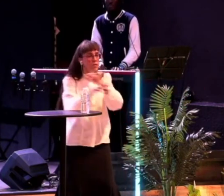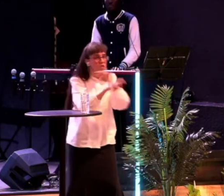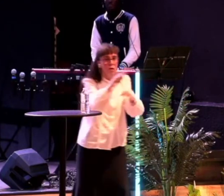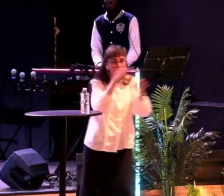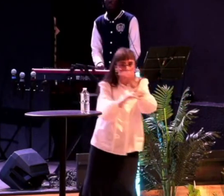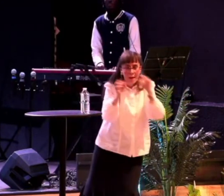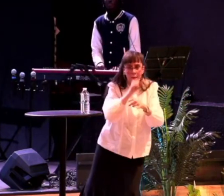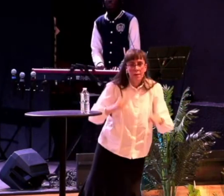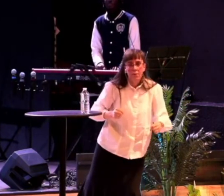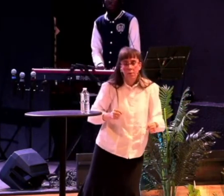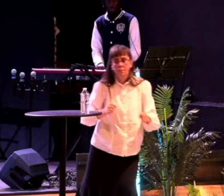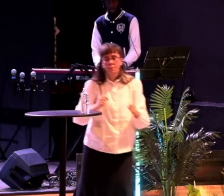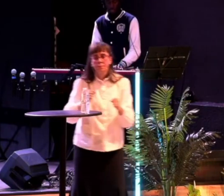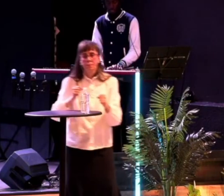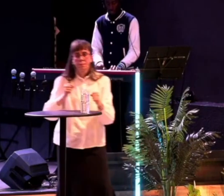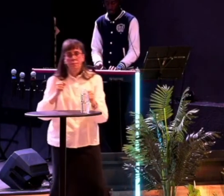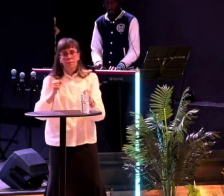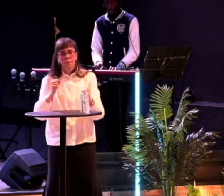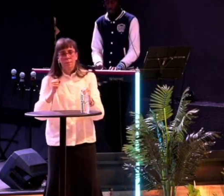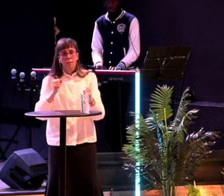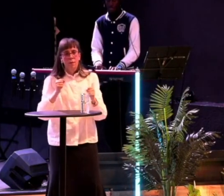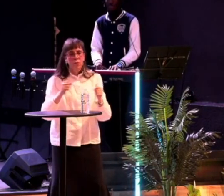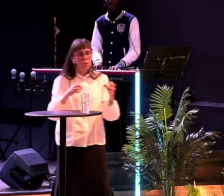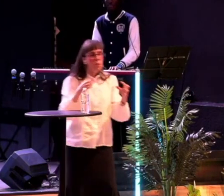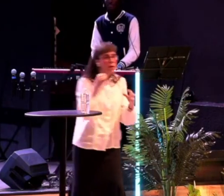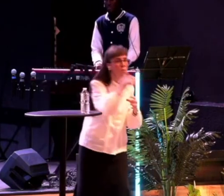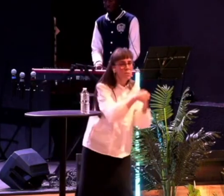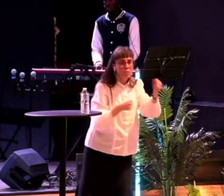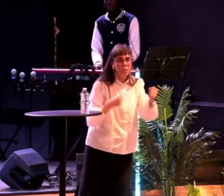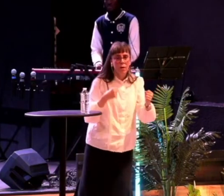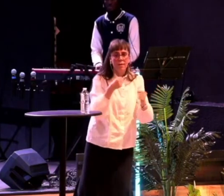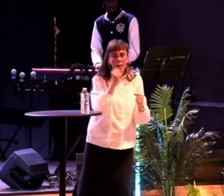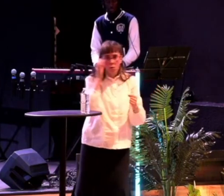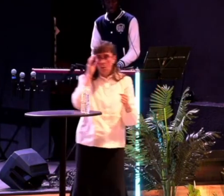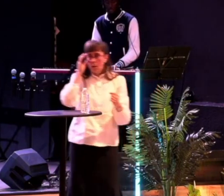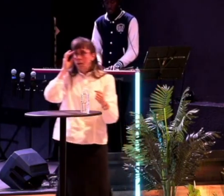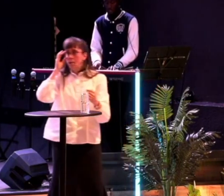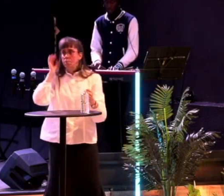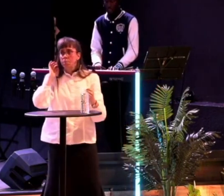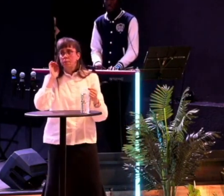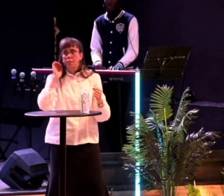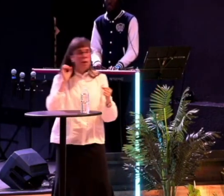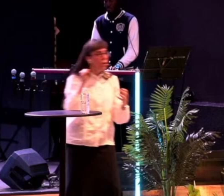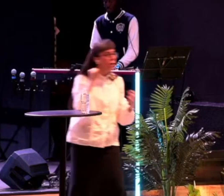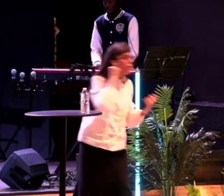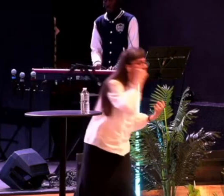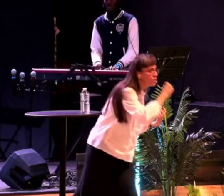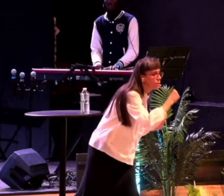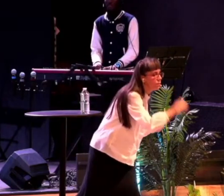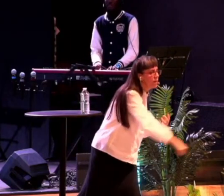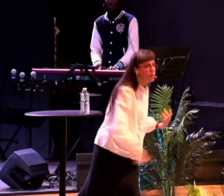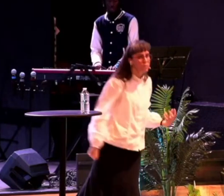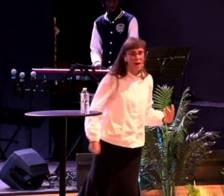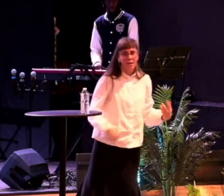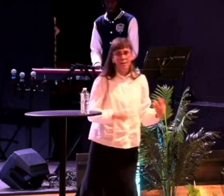It will change his plan, the devil. Alors pendant qu'il t'attaque, pendant qu'il veut t'éprouver, pendant qu'il veut t'épuiser, pendant qu'il veut te fatiguer,